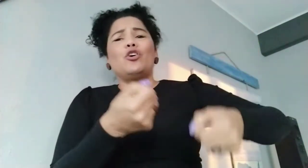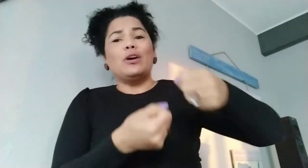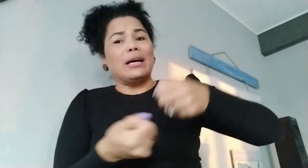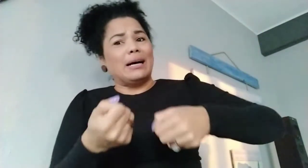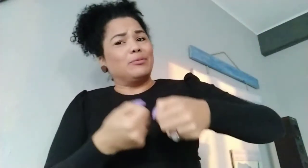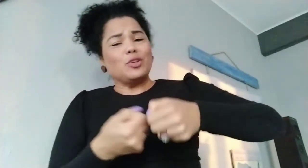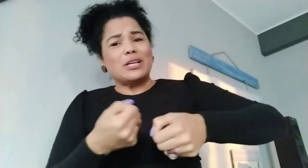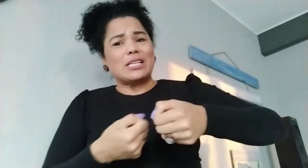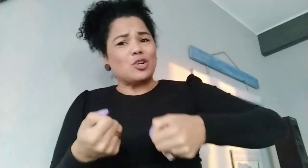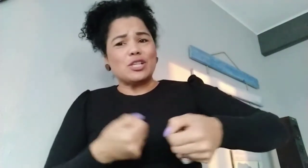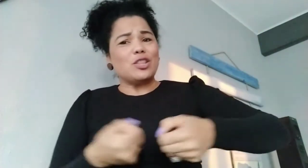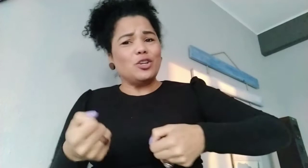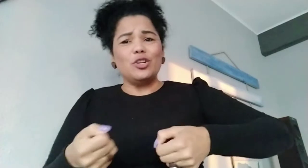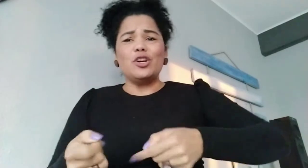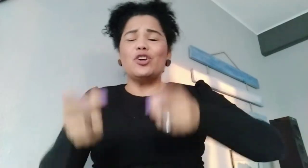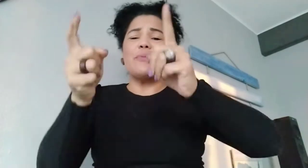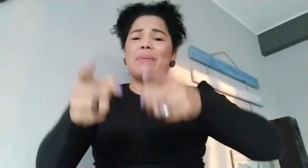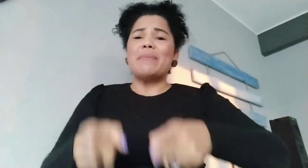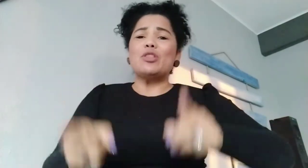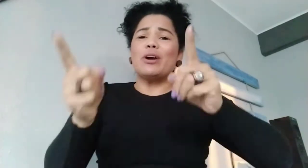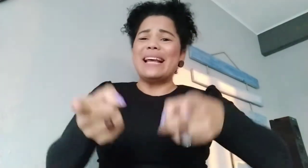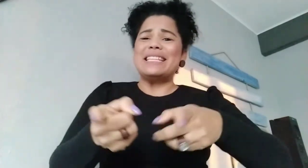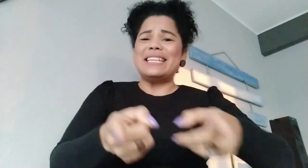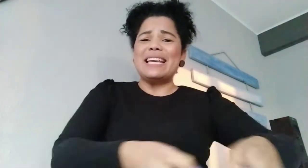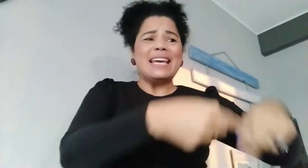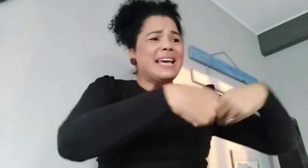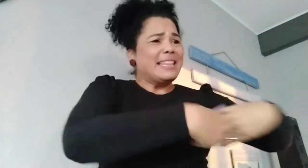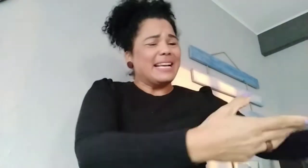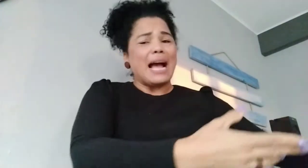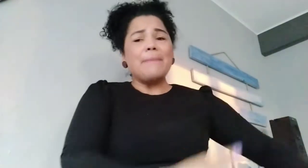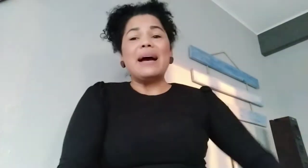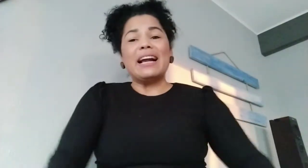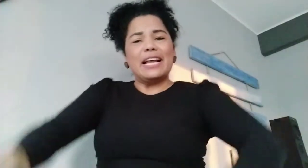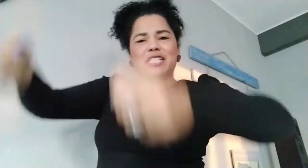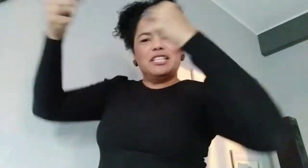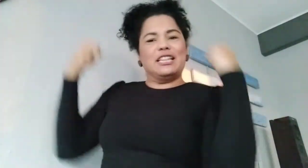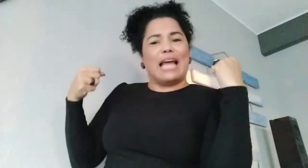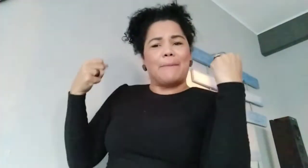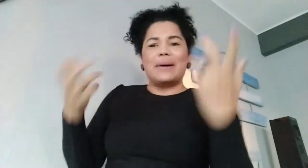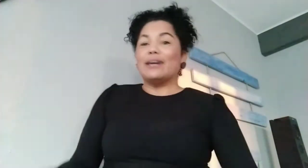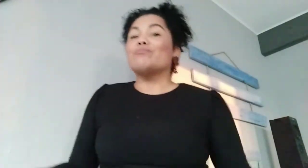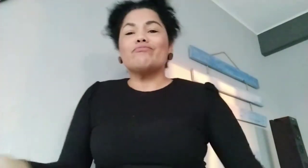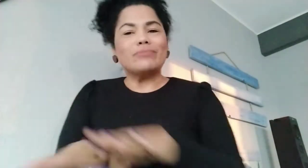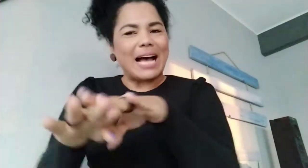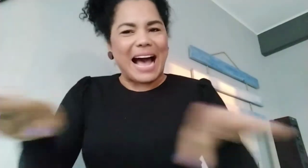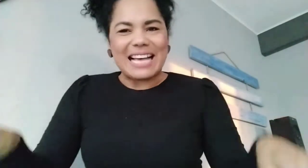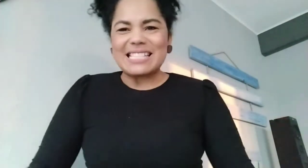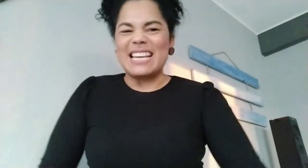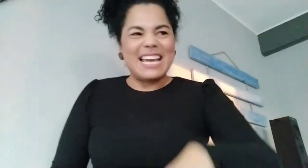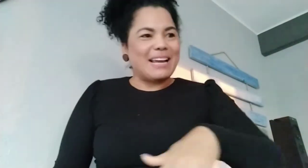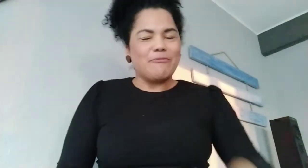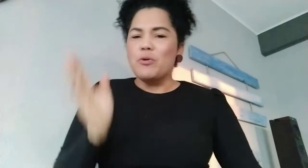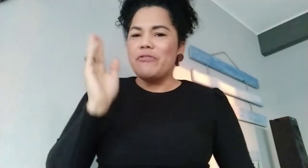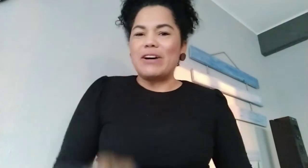redón, todas esas cosas, no, el pavimento, clechi, de cama, clechi, de tapa, así, muy